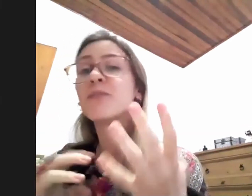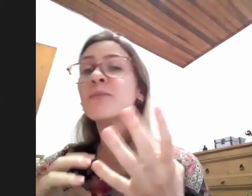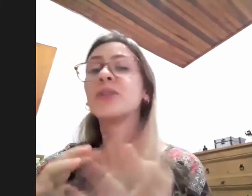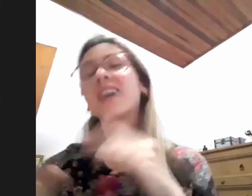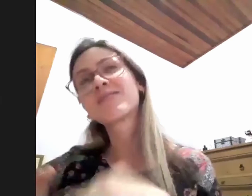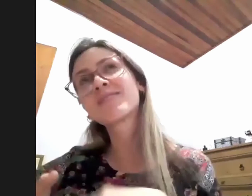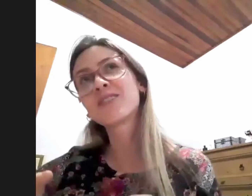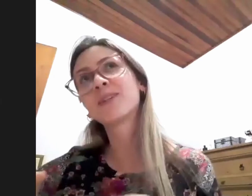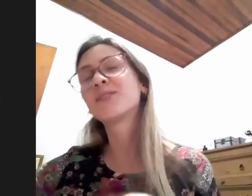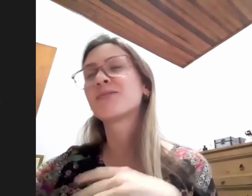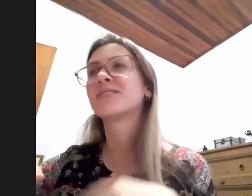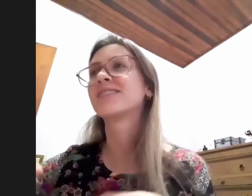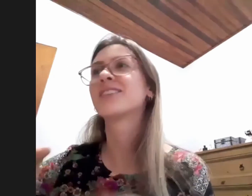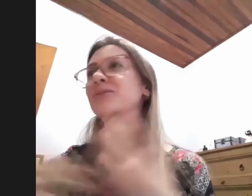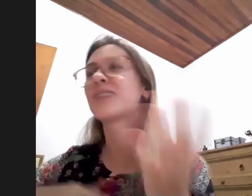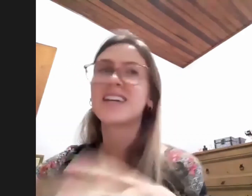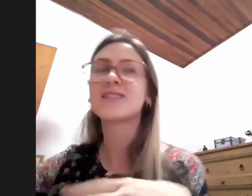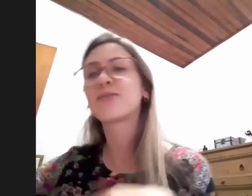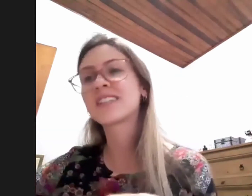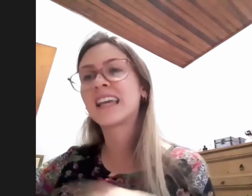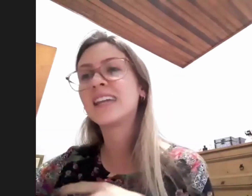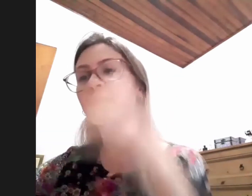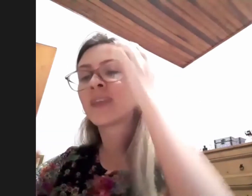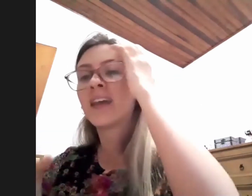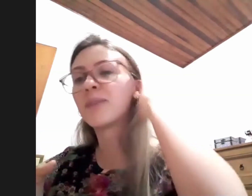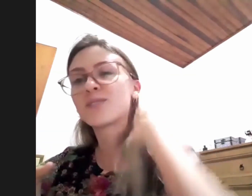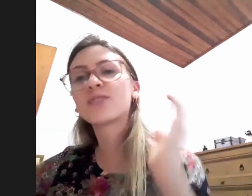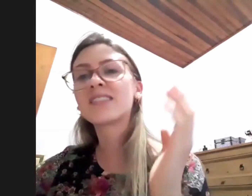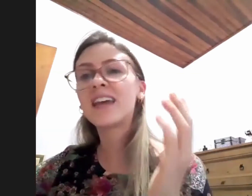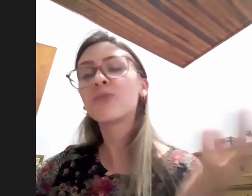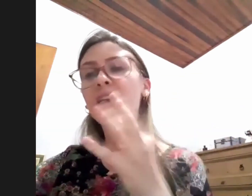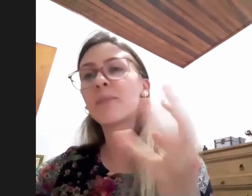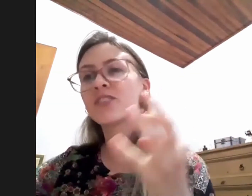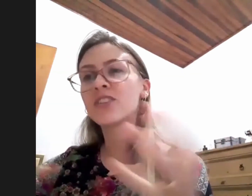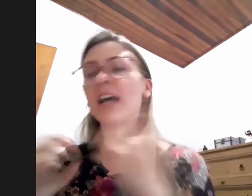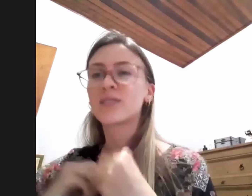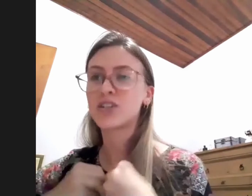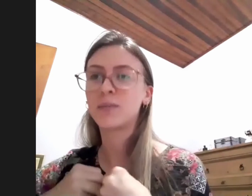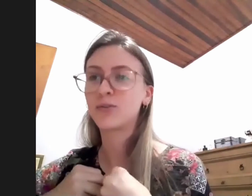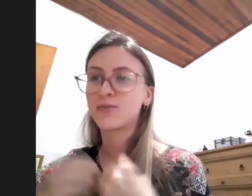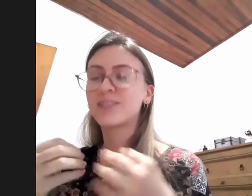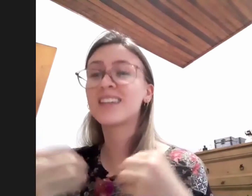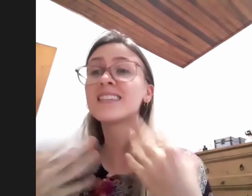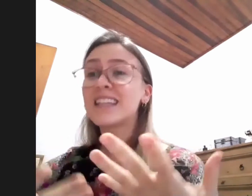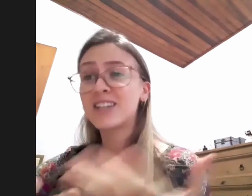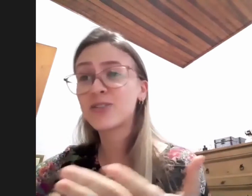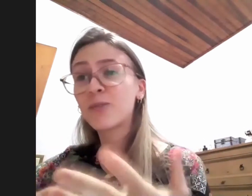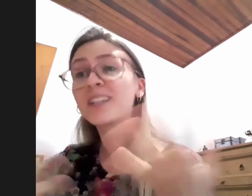muito. Não seja medroso, ou faça isso, faça aquilo. Mas você não fala pra gente, não seja medroso. Você ensina a gente como não